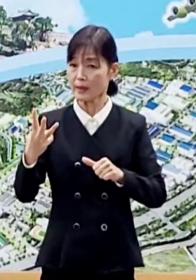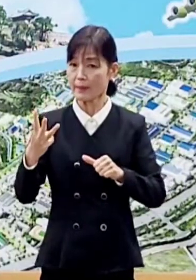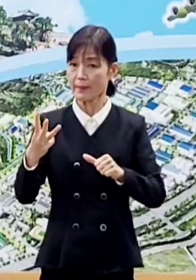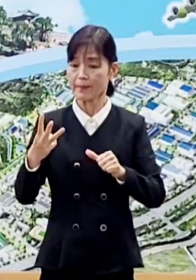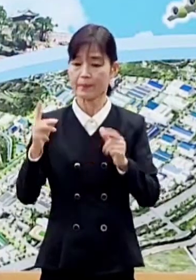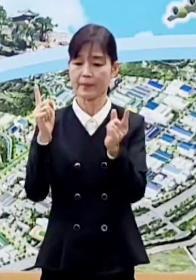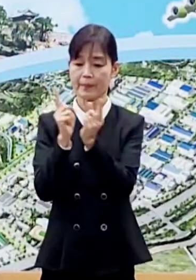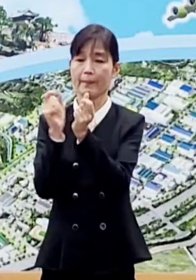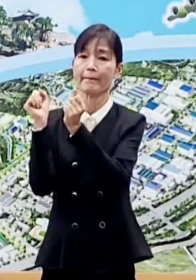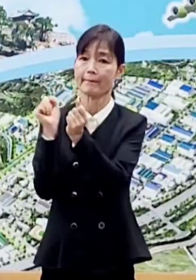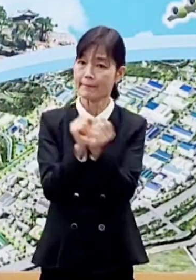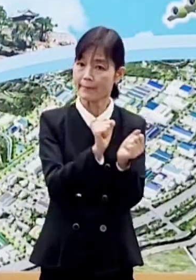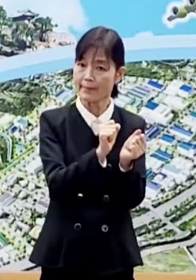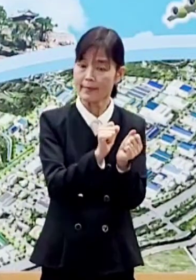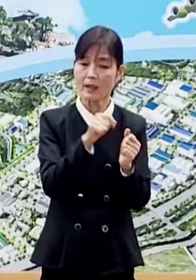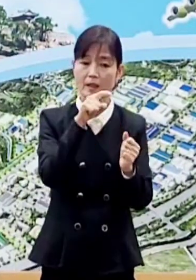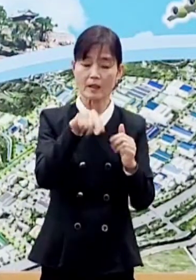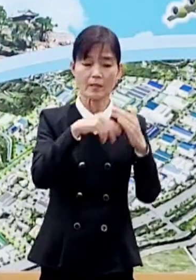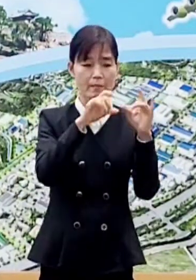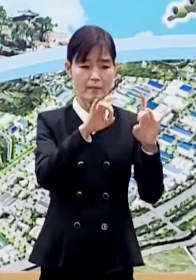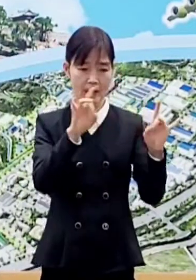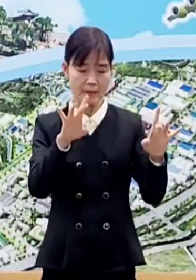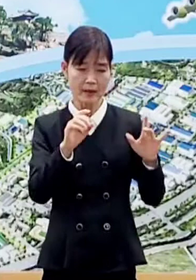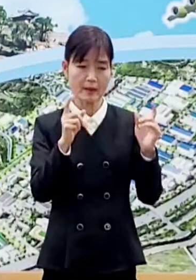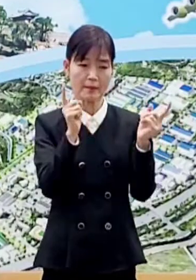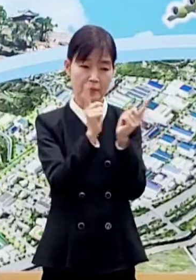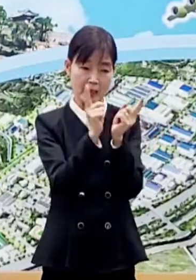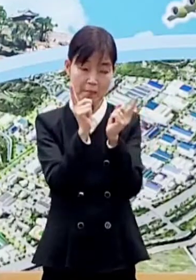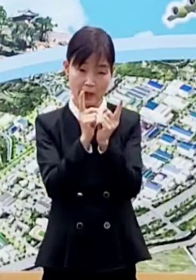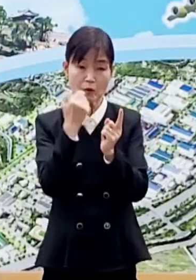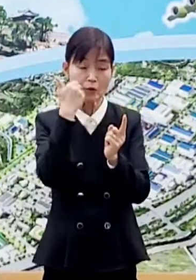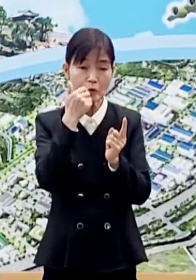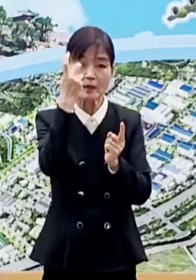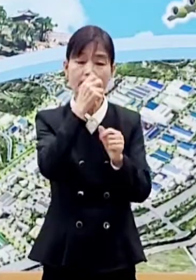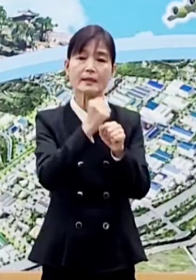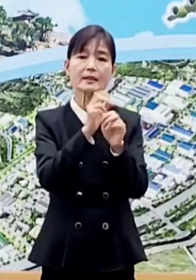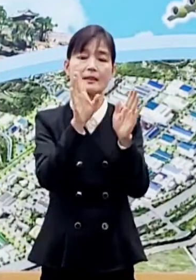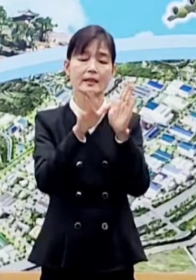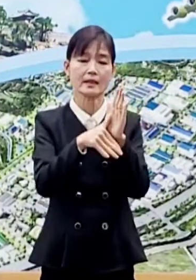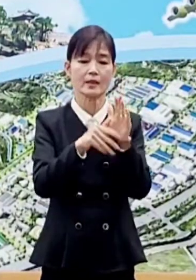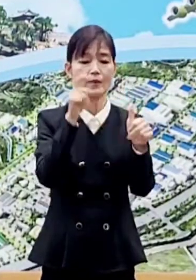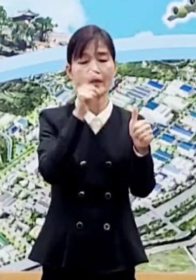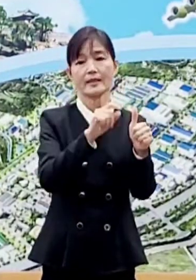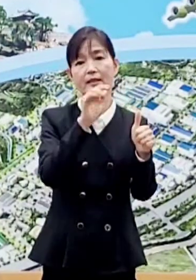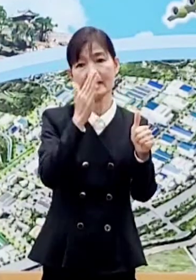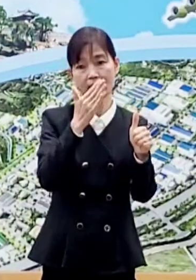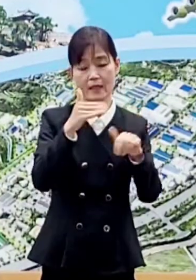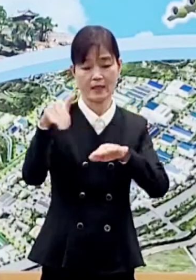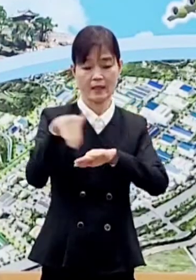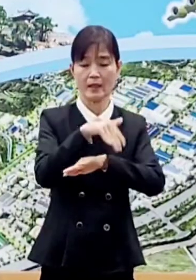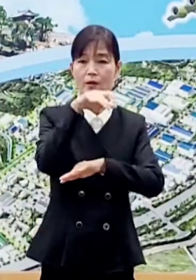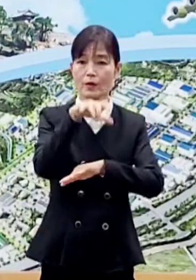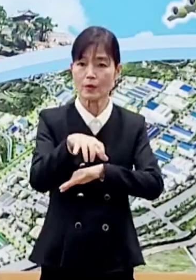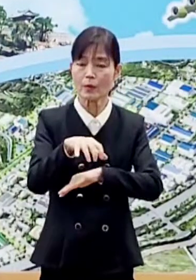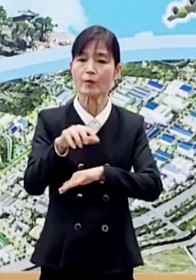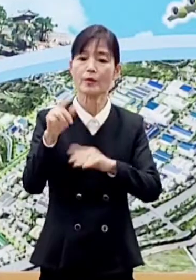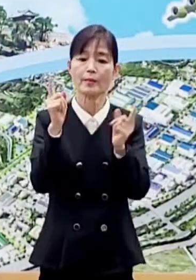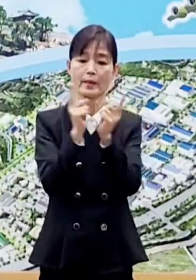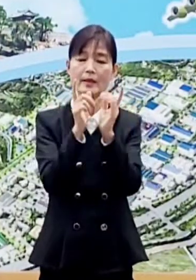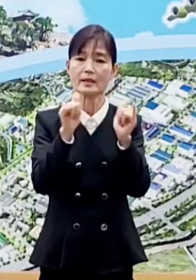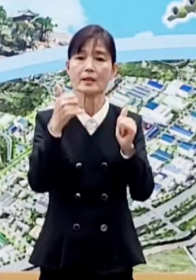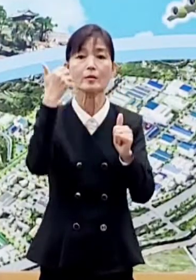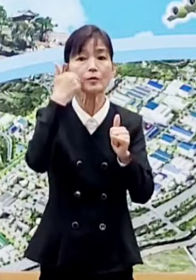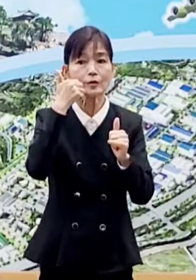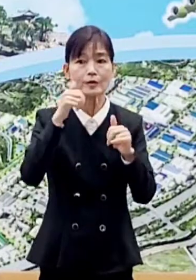2434번의 접촉자로 이분들은 각각 접촉자 검사에서 양성 판정을 받았으며 이동 동선,